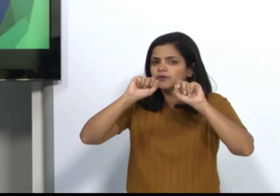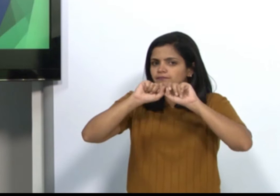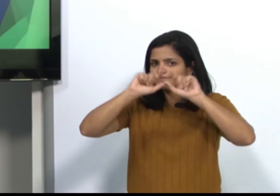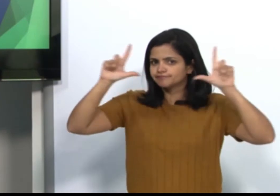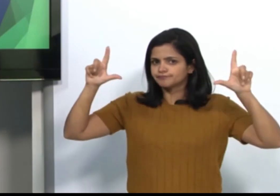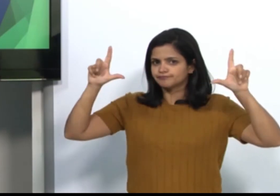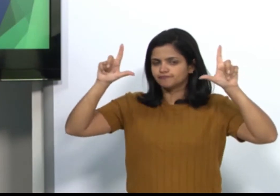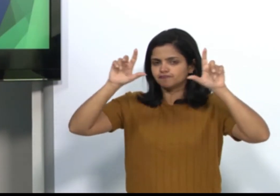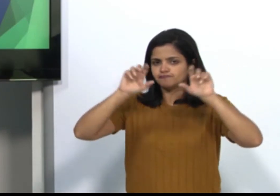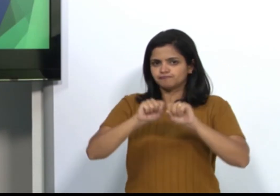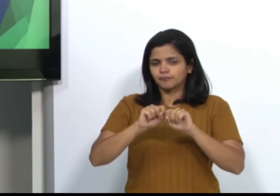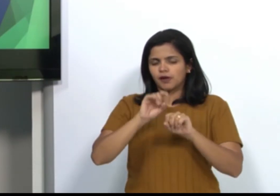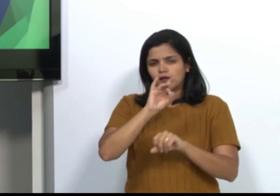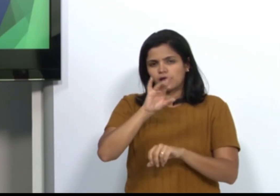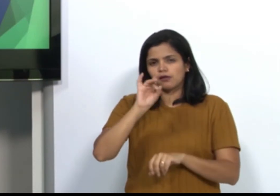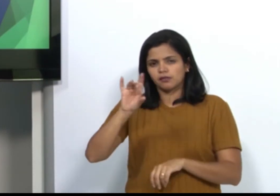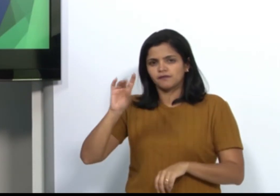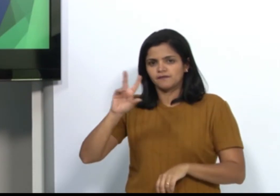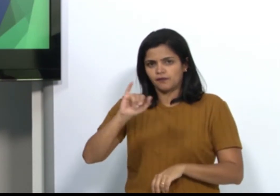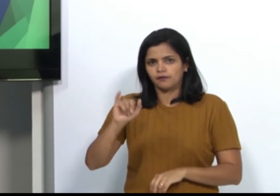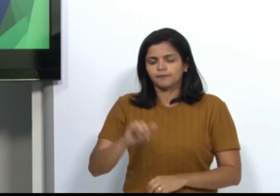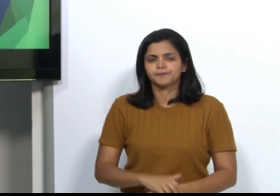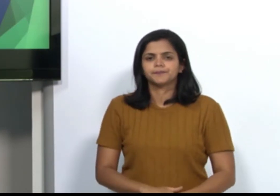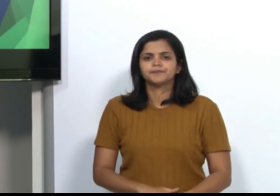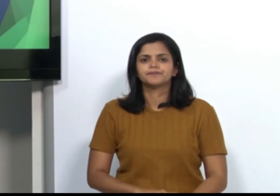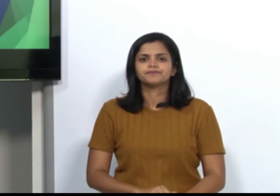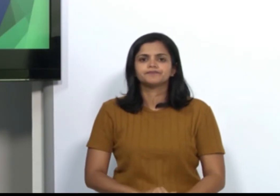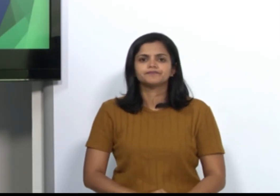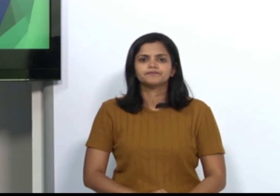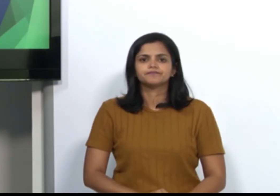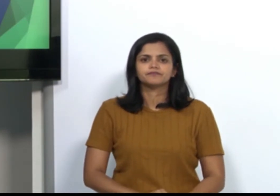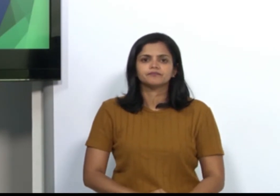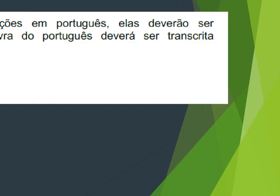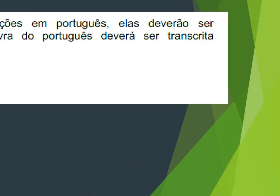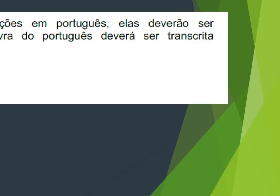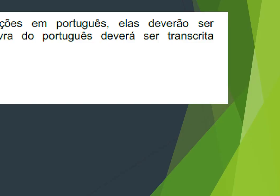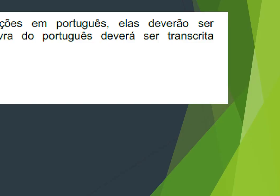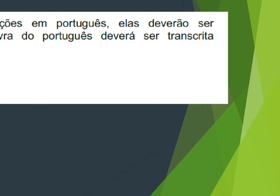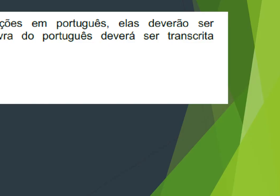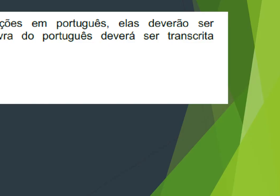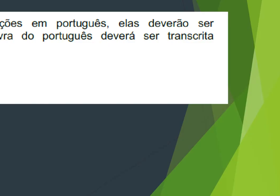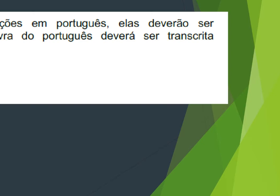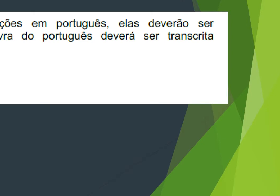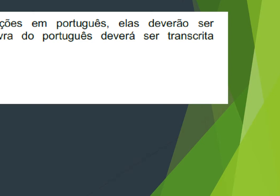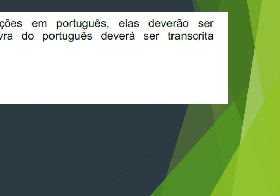Viram o slide? Não está muito visível, mas quando ampliar vai dar para ver.